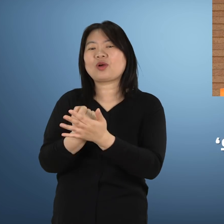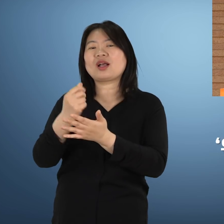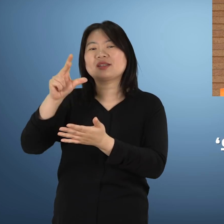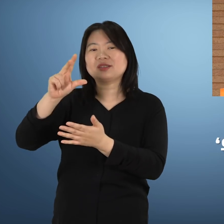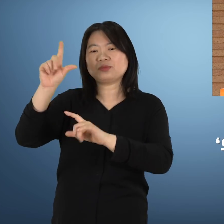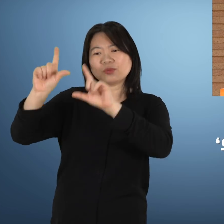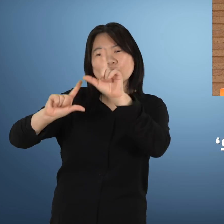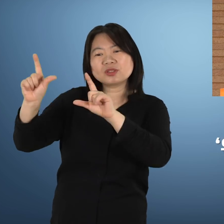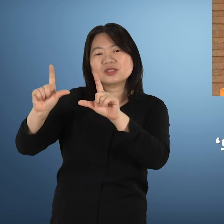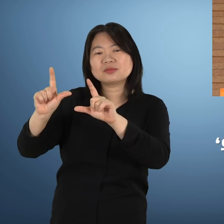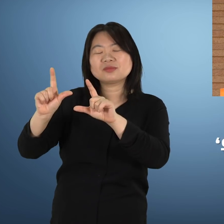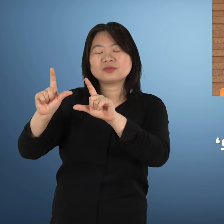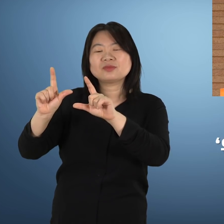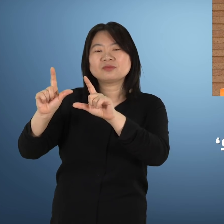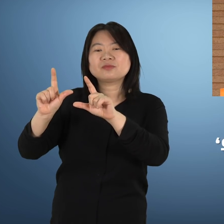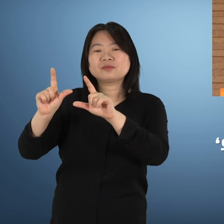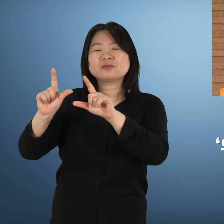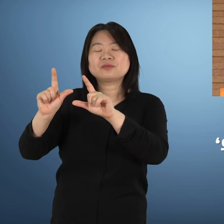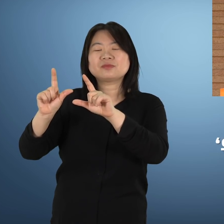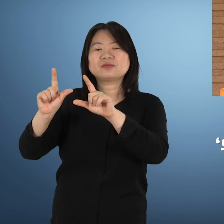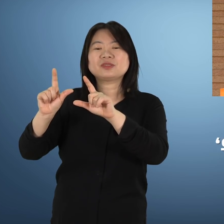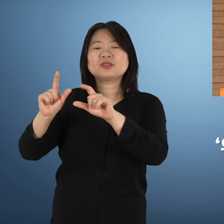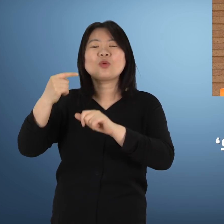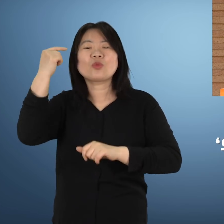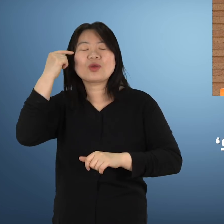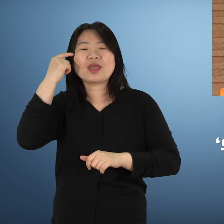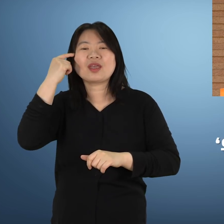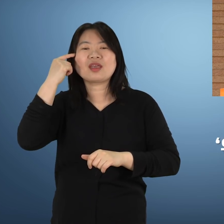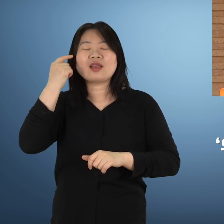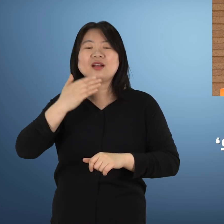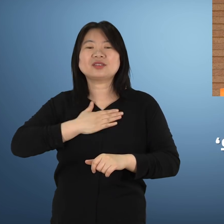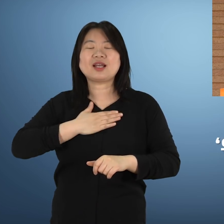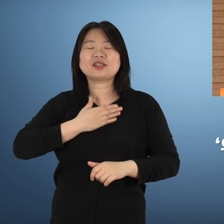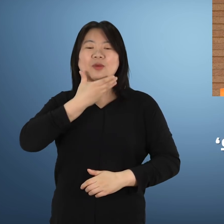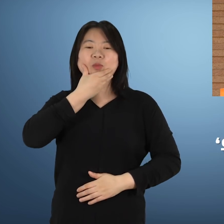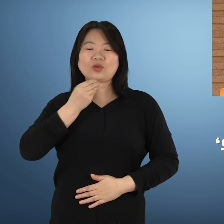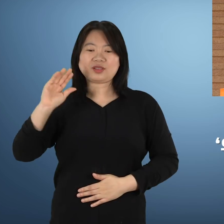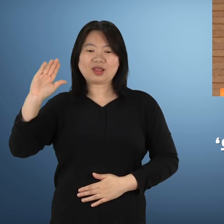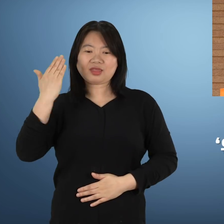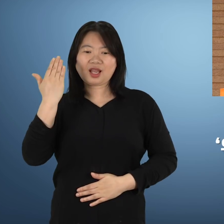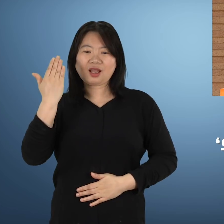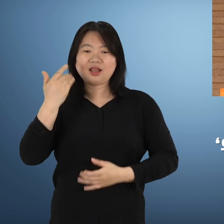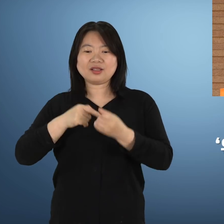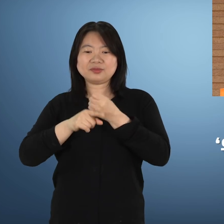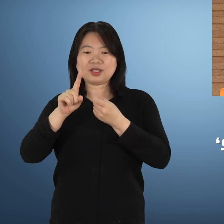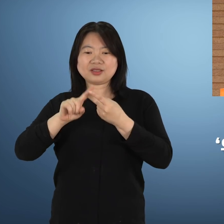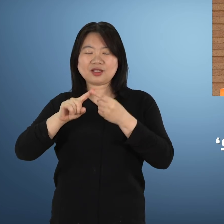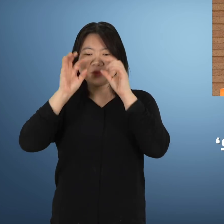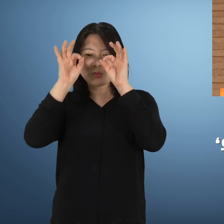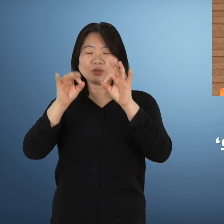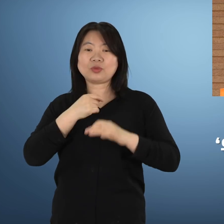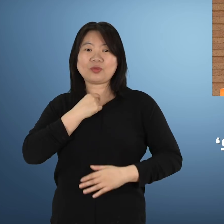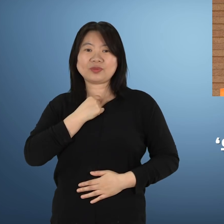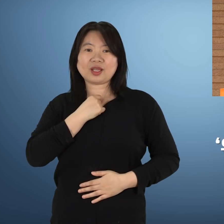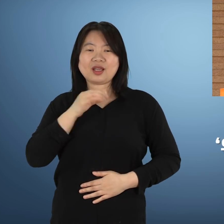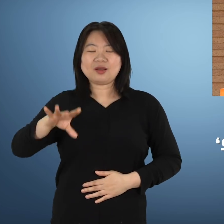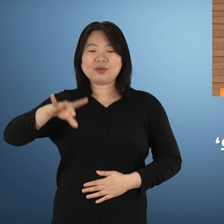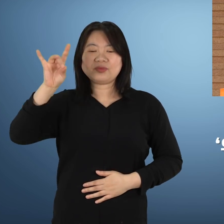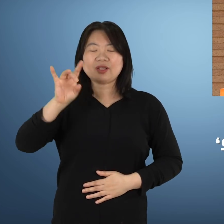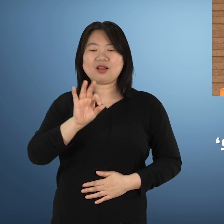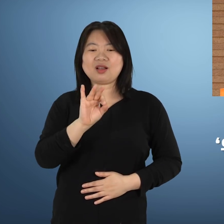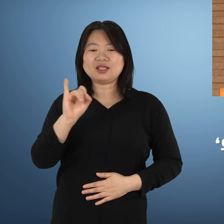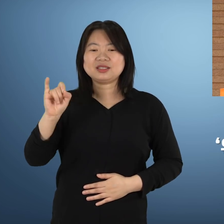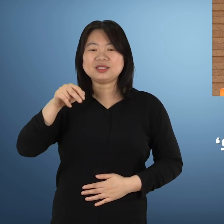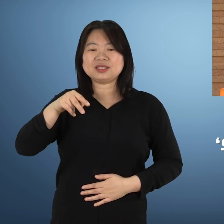문제가 왜 복인가를 우리가 좀 살펴보도록 하겠는데, 우선 이사야서 61장을